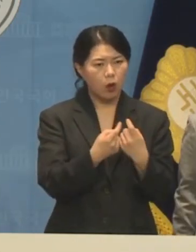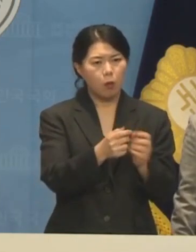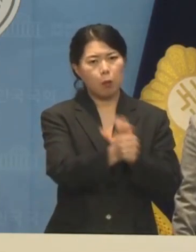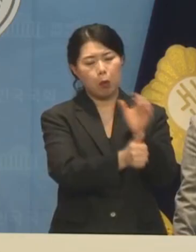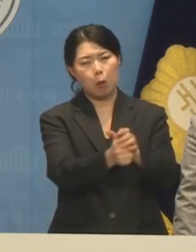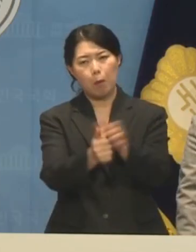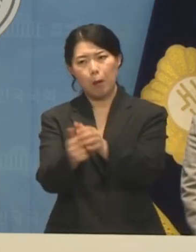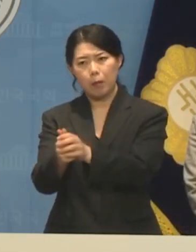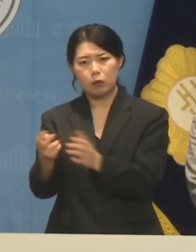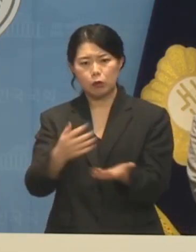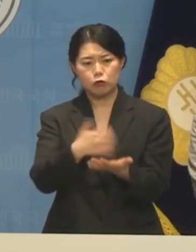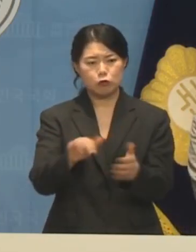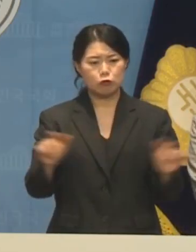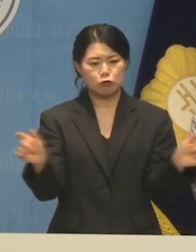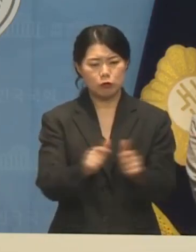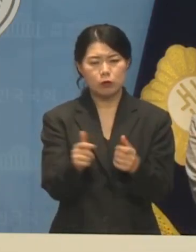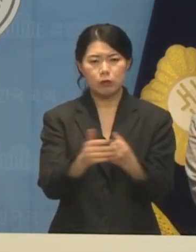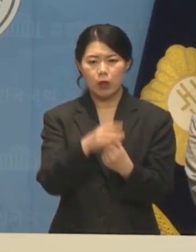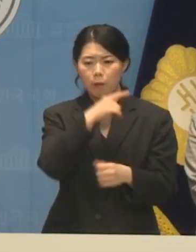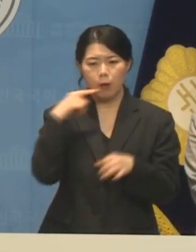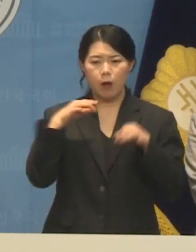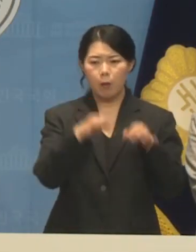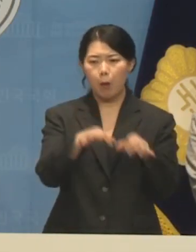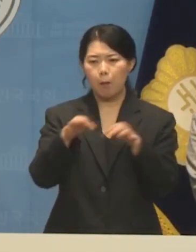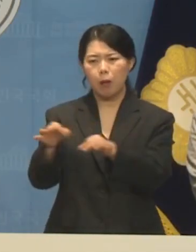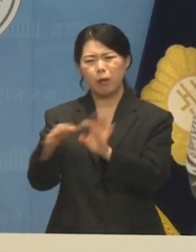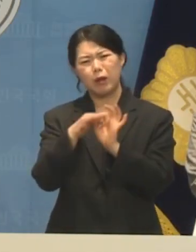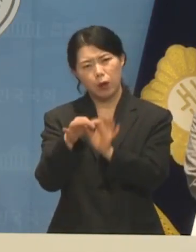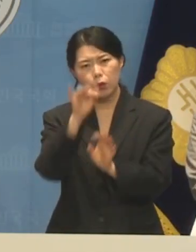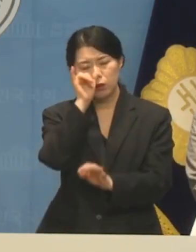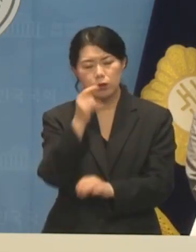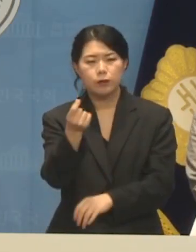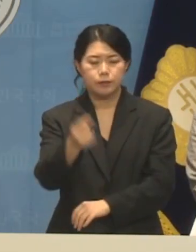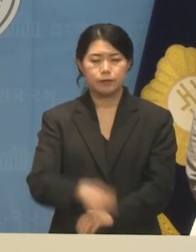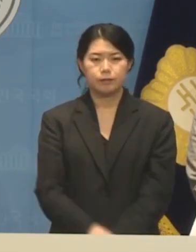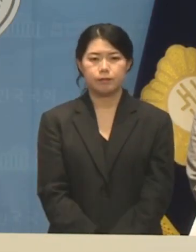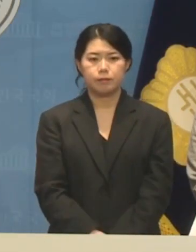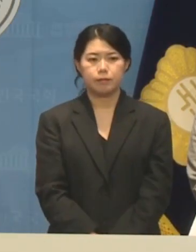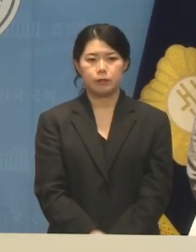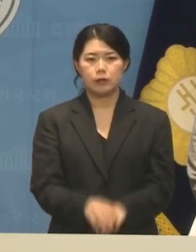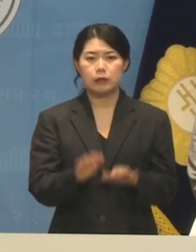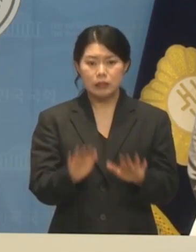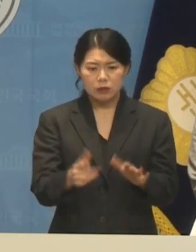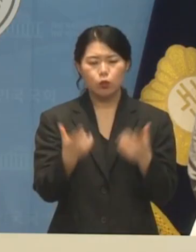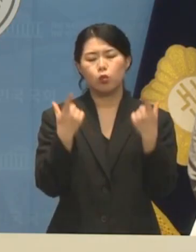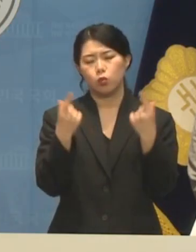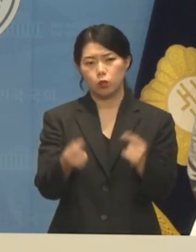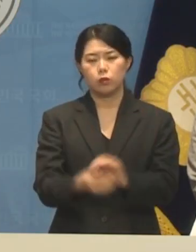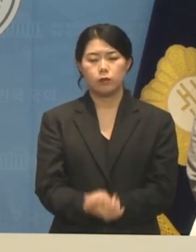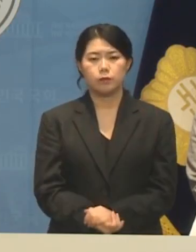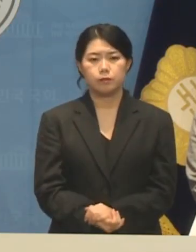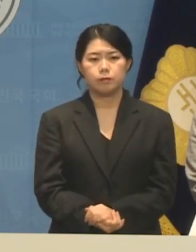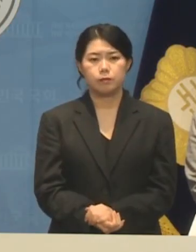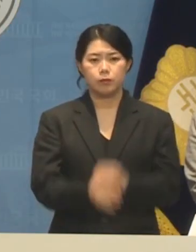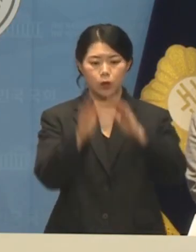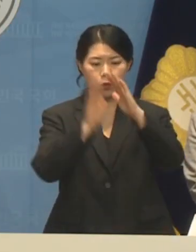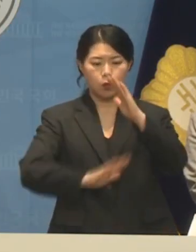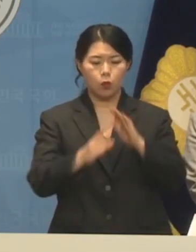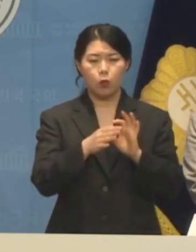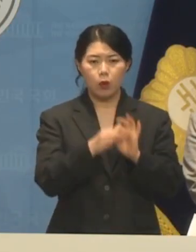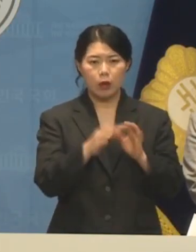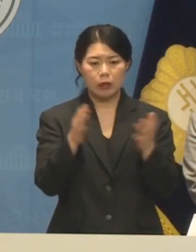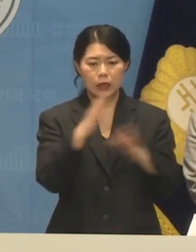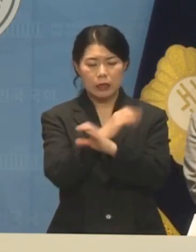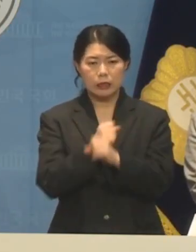감축으로 인센티브를 받기 위해 진행할 것입니다. 아니, 현재 진행하고 있습니다. 공공부문